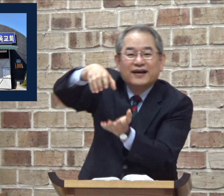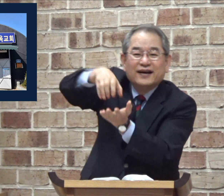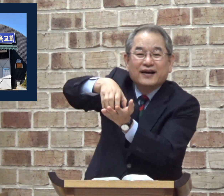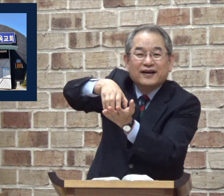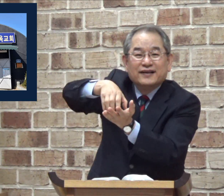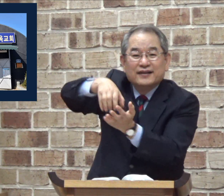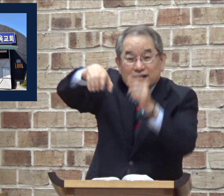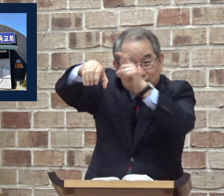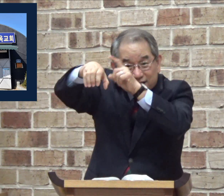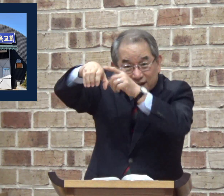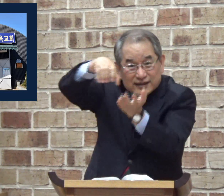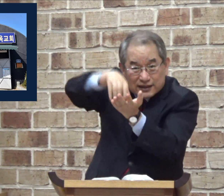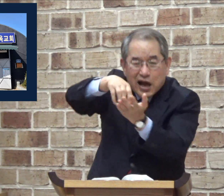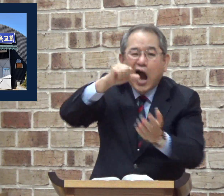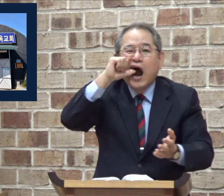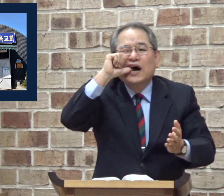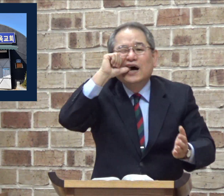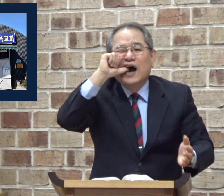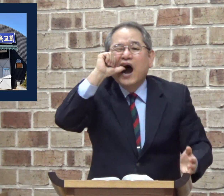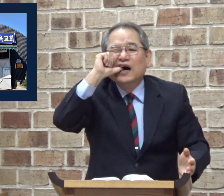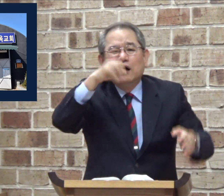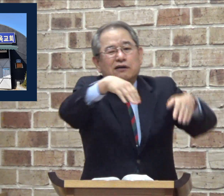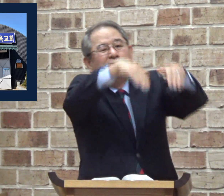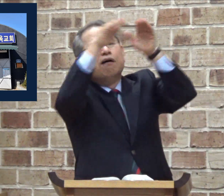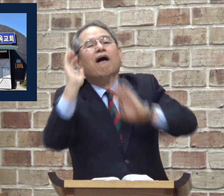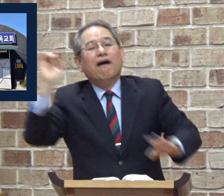정식으로 세워진 건물이 아니라 가건물 같은 모습이죠.